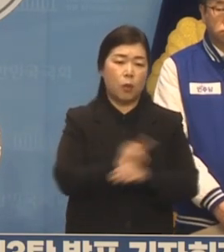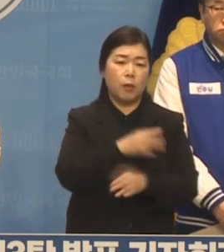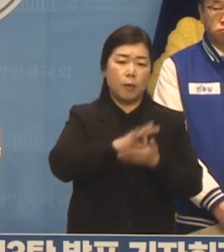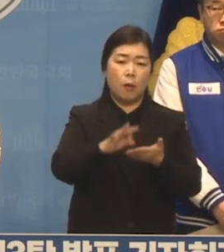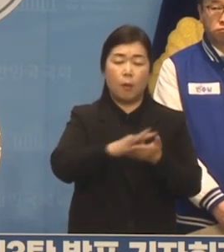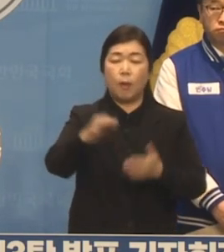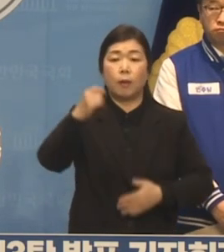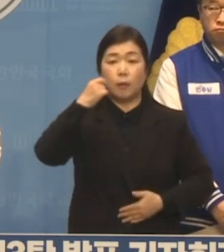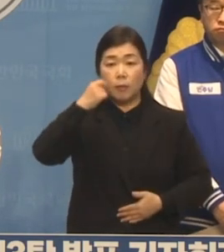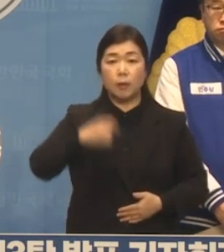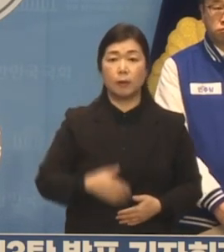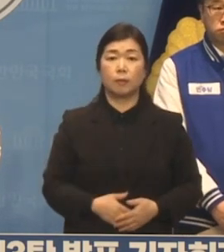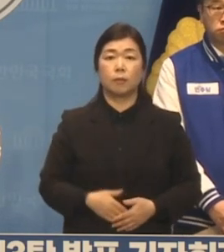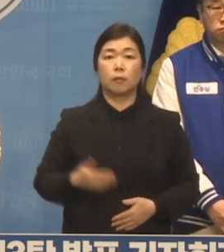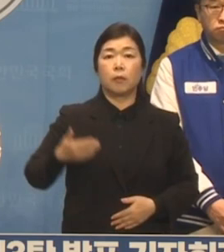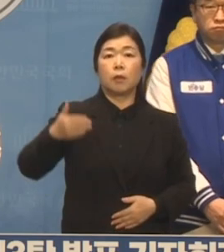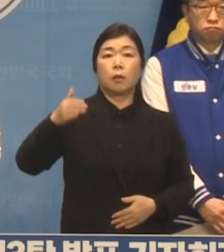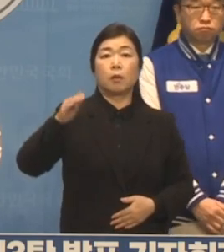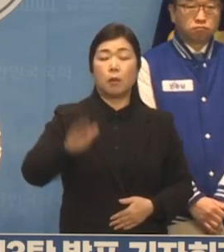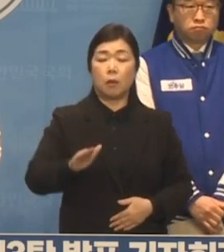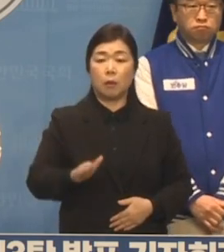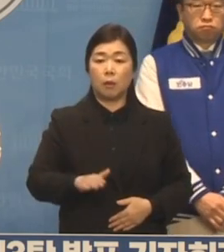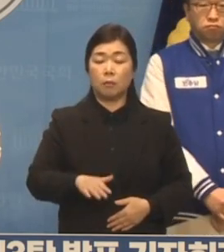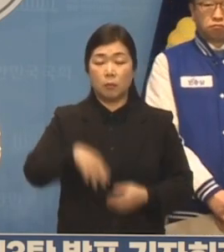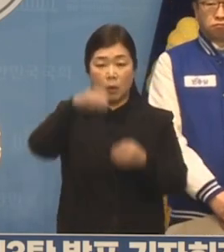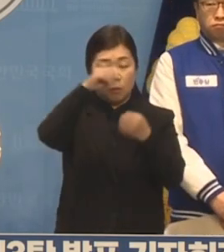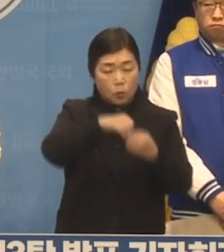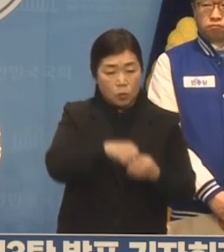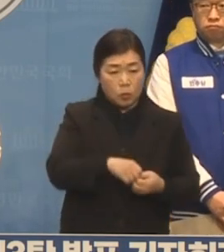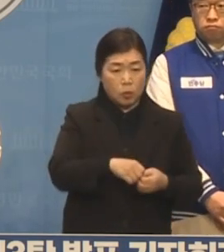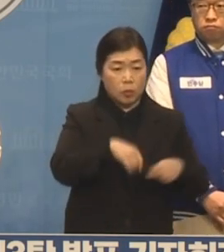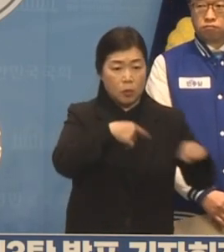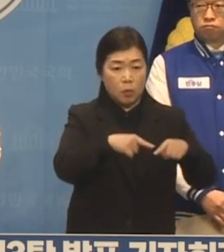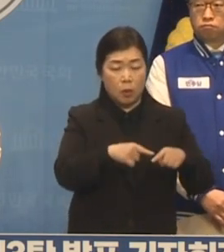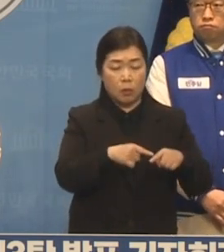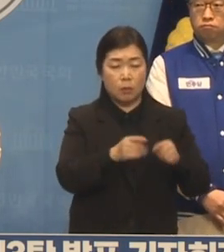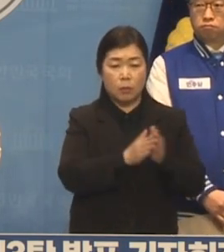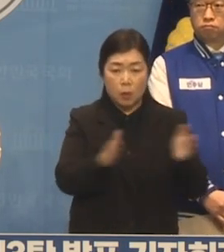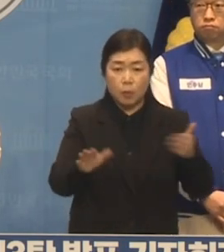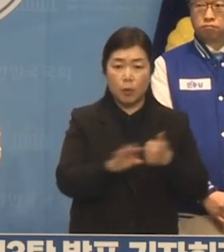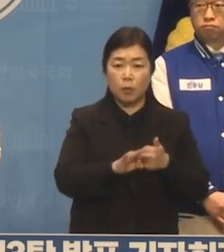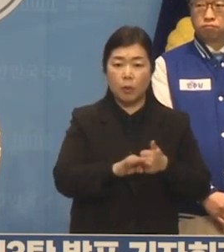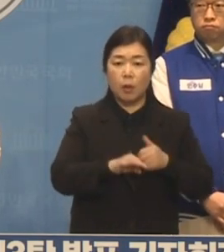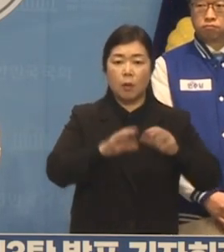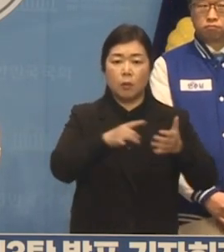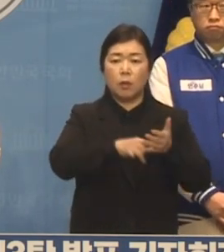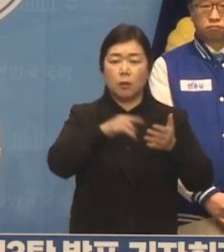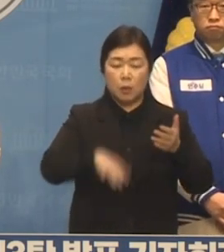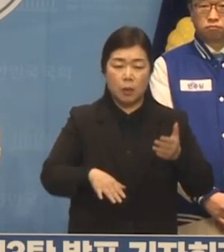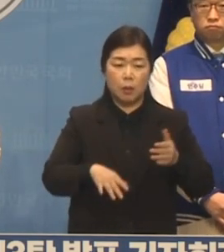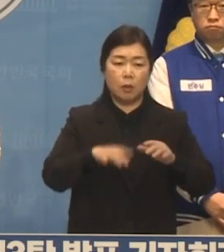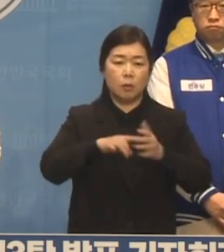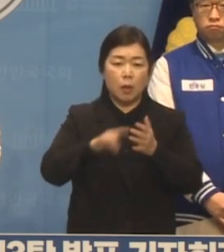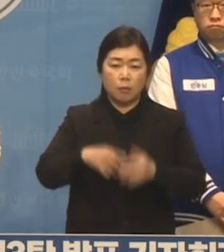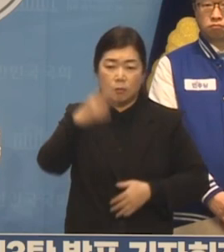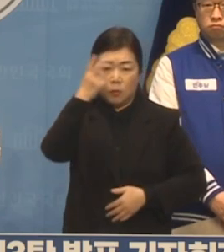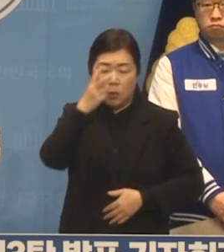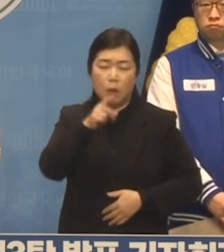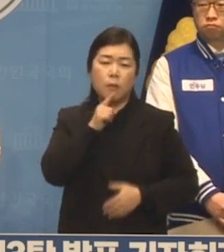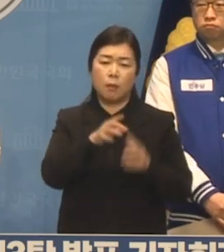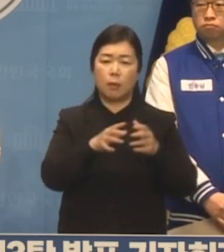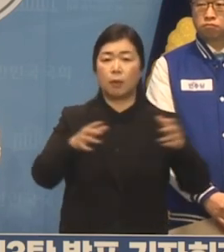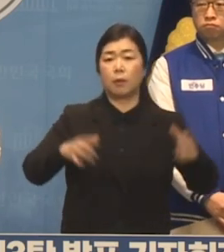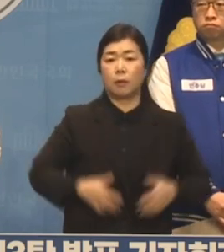사용되어서는 안 됩니다. 그러나 보수 정권만 들어서면 국세청에 정치적 세무조사 논란이 발생하고 있습니다.